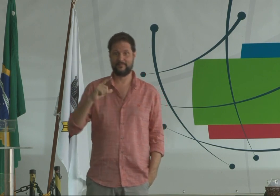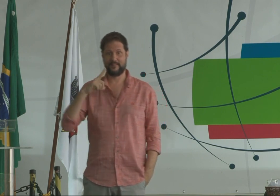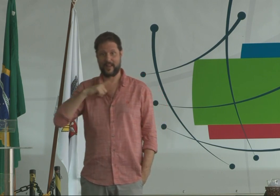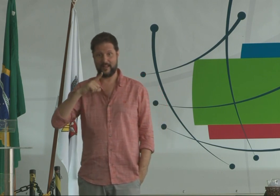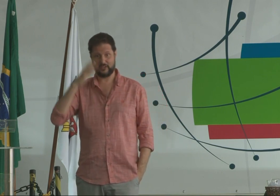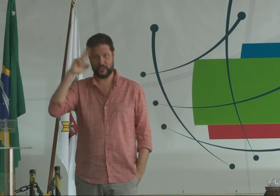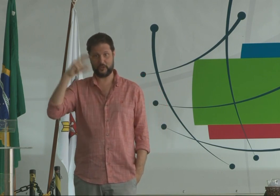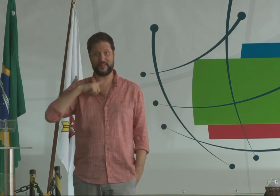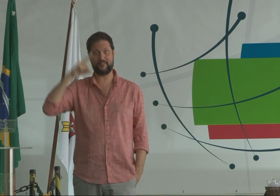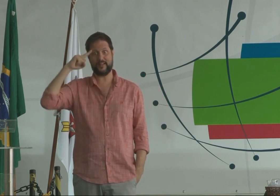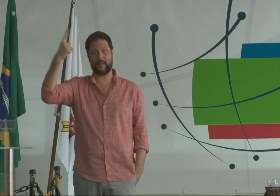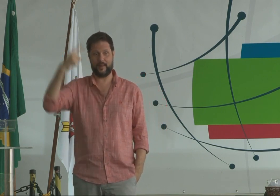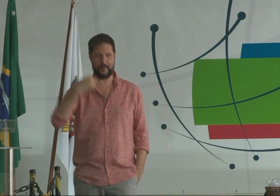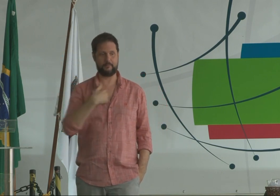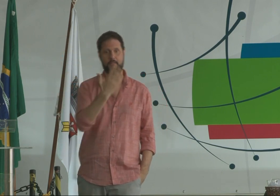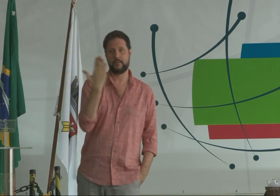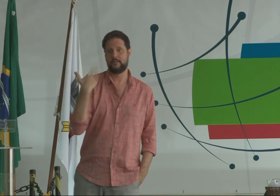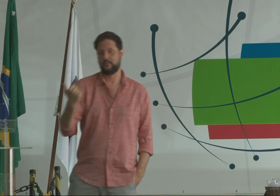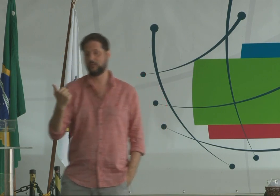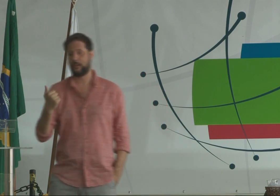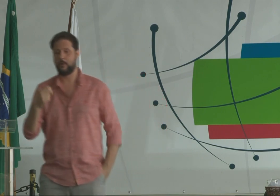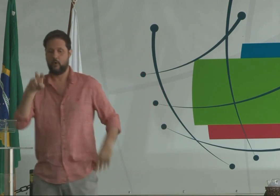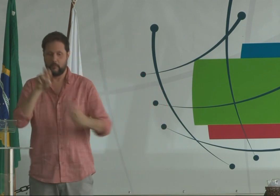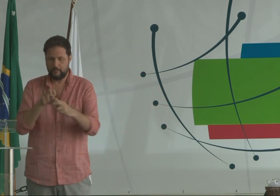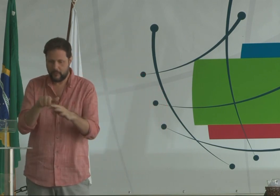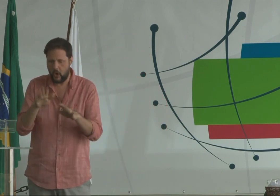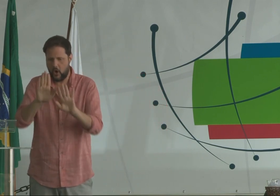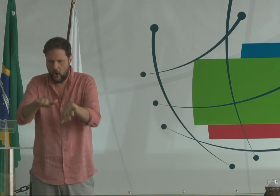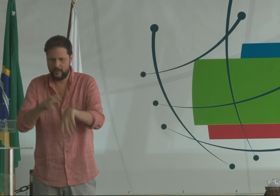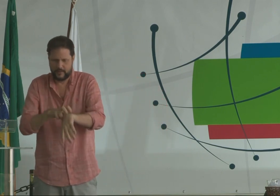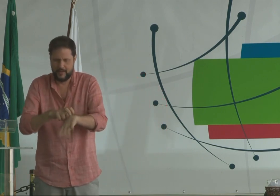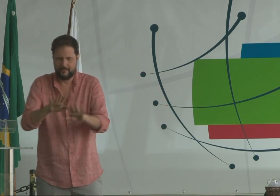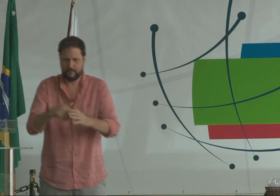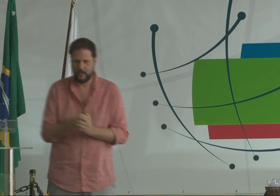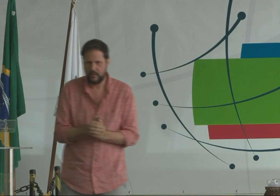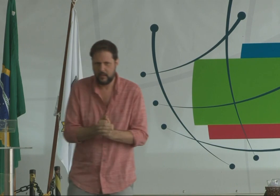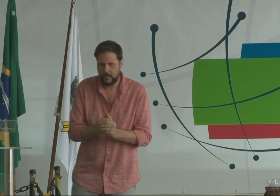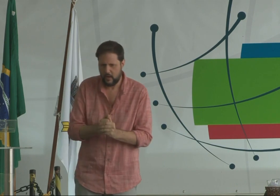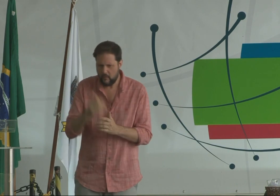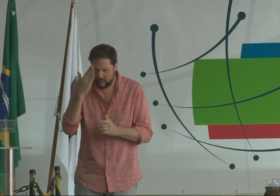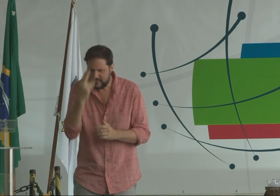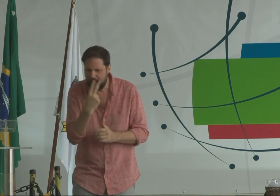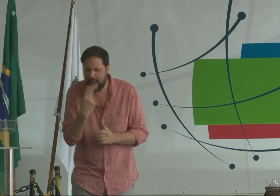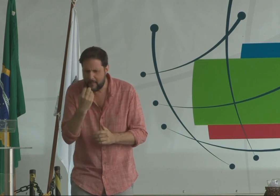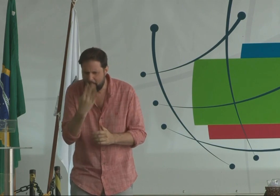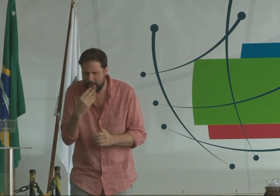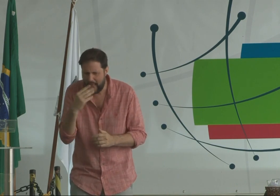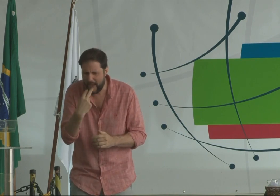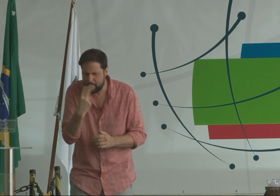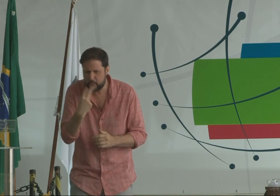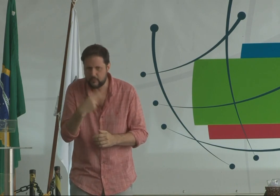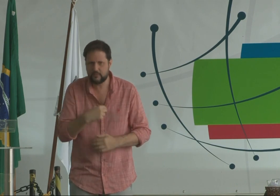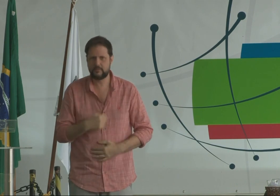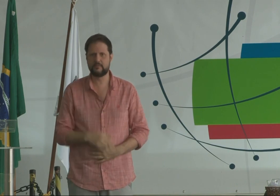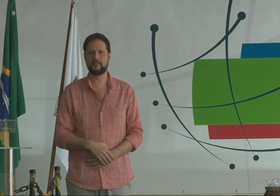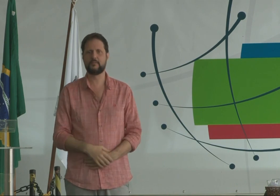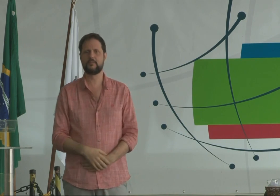seguinte... Ela me chamou, num momento específico, e falou assim, você consegue fazer a letra